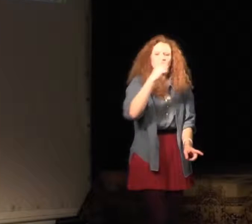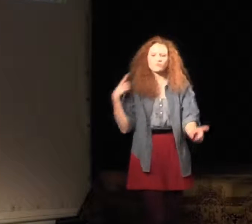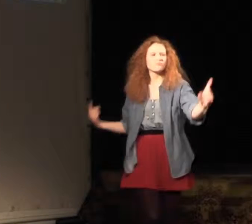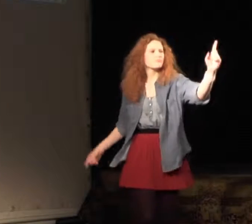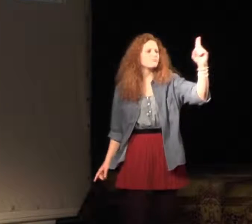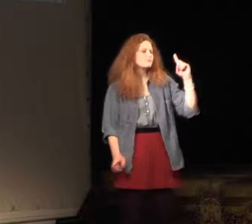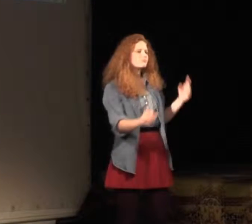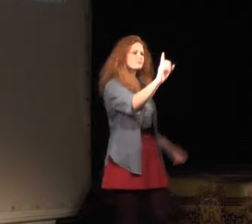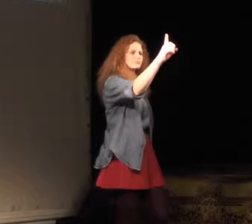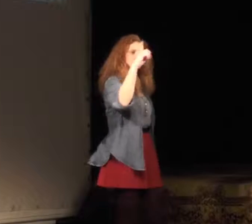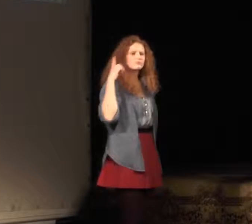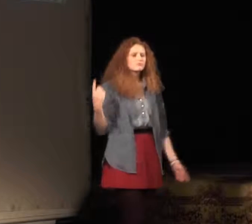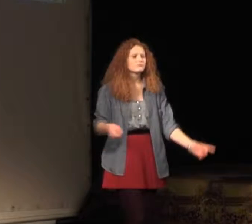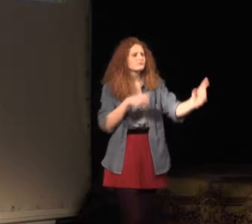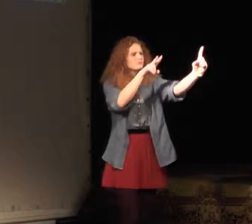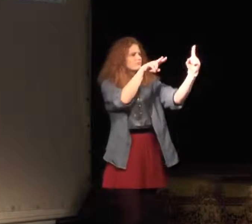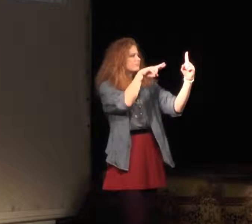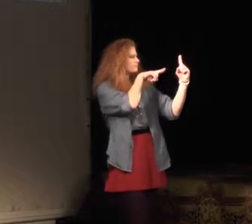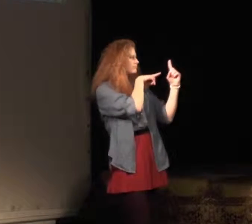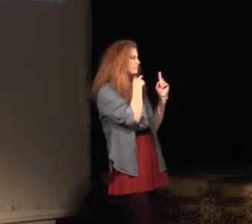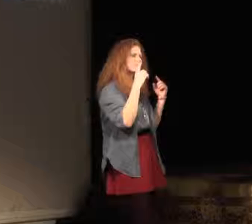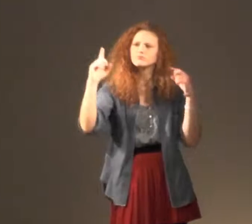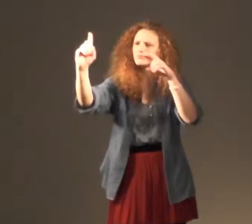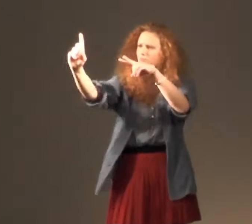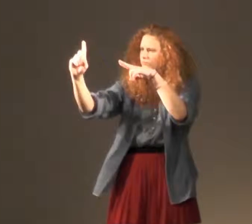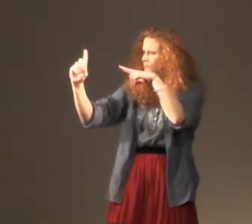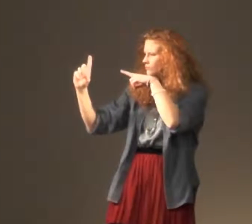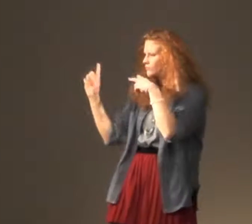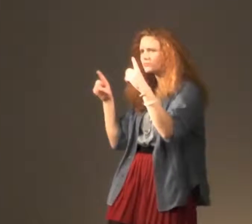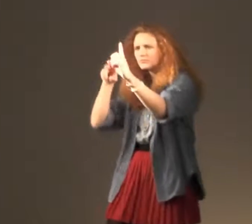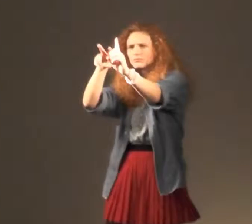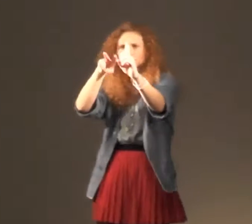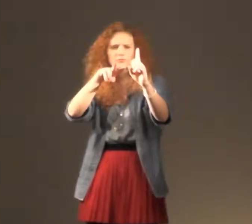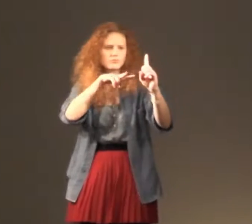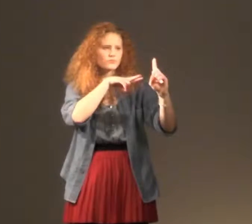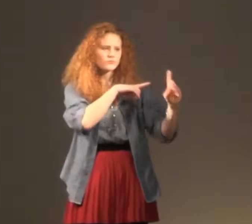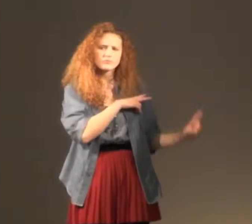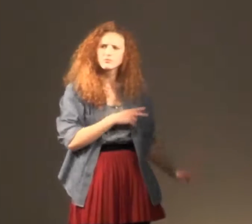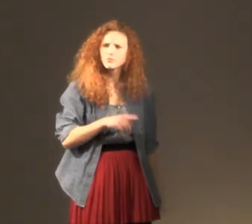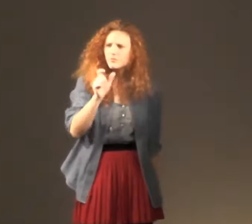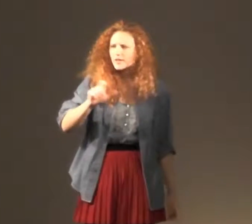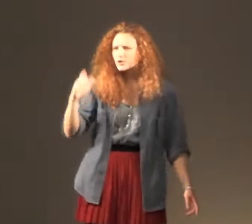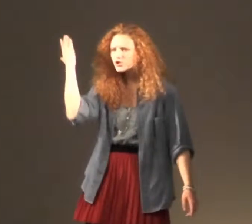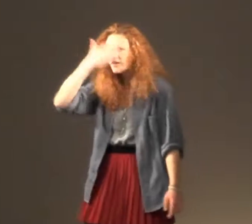er ist dadurch für menschen sie gehen dann will vorbei und ich kann sie ansehen wie sehr mir vorbeigehen ich betrachte sie ganz